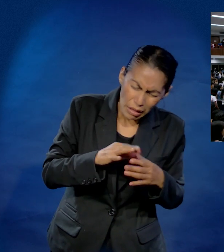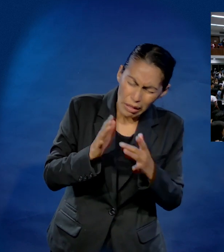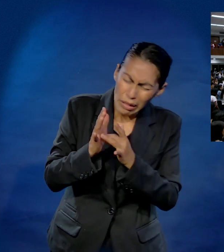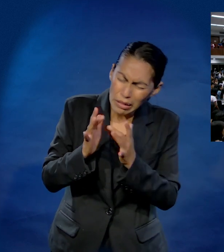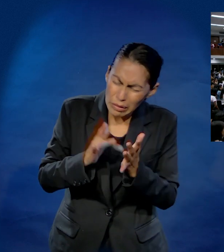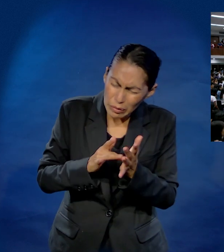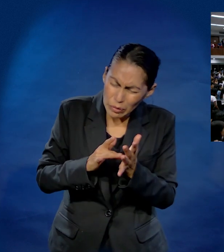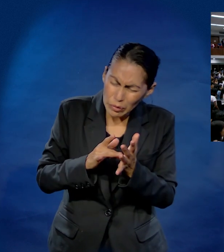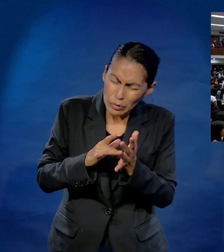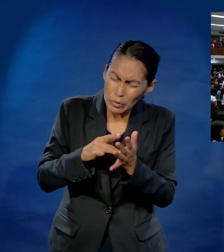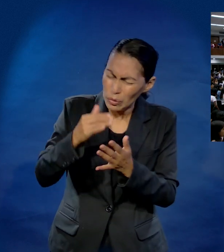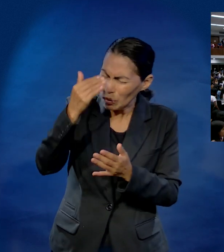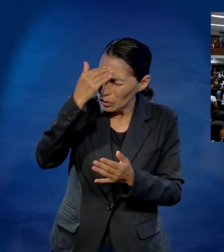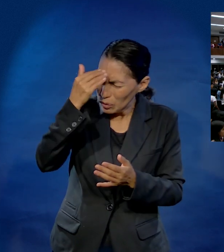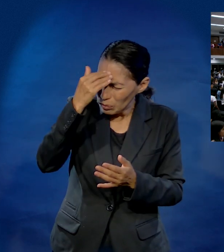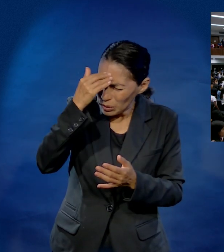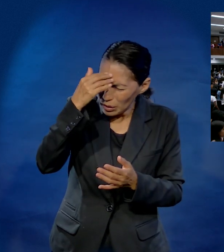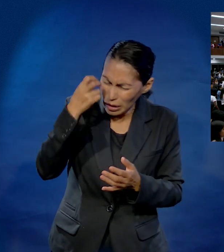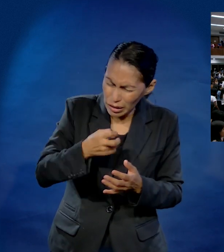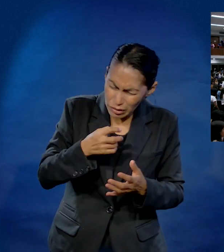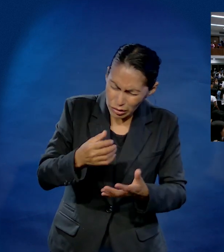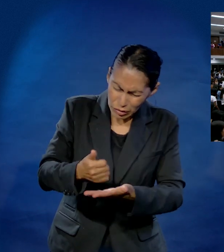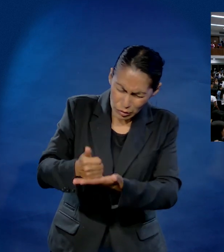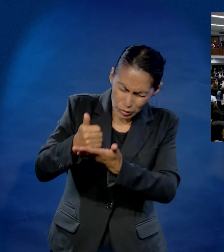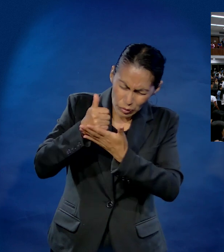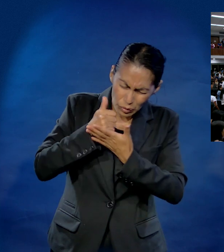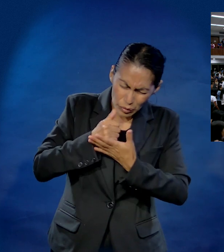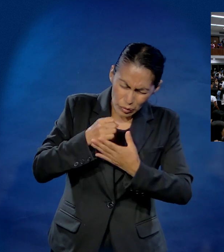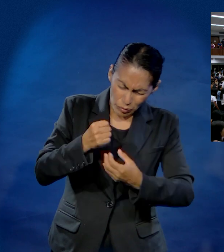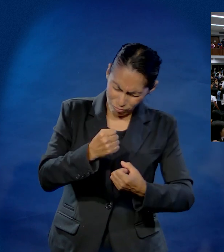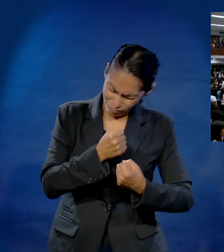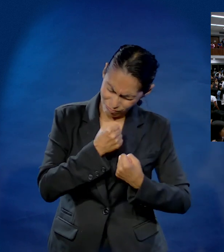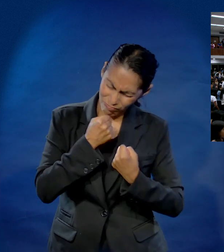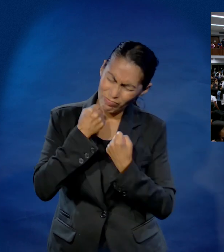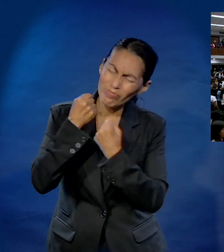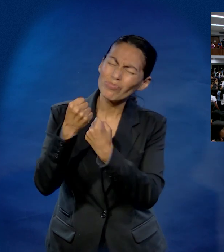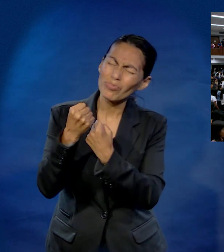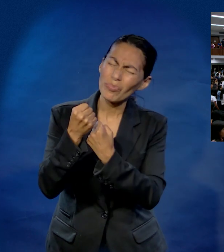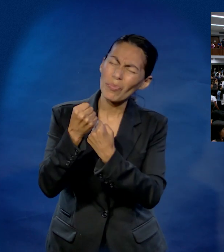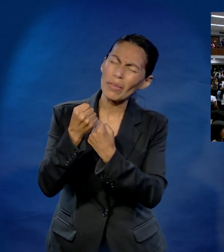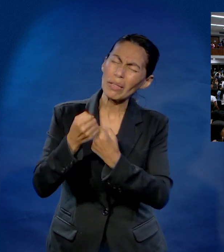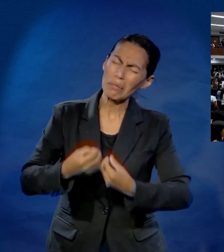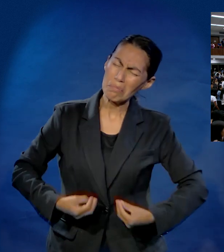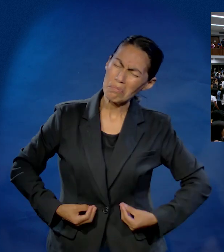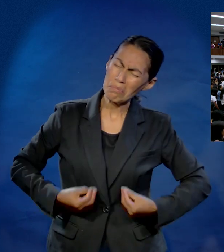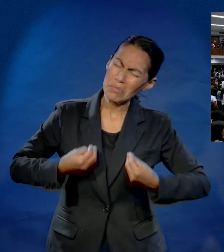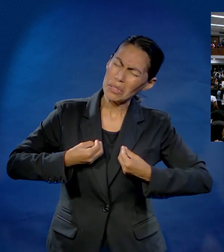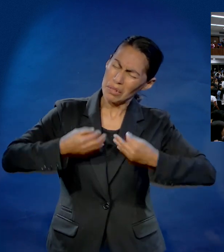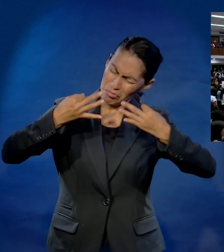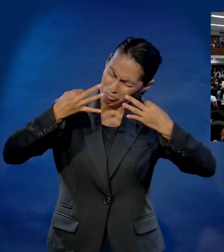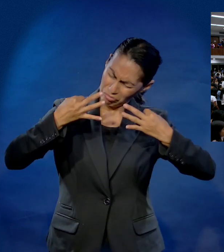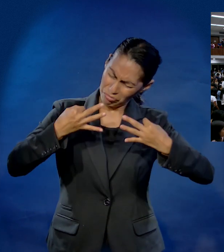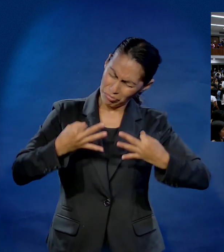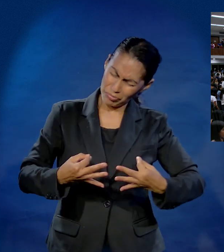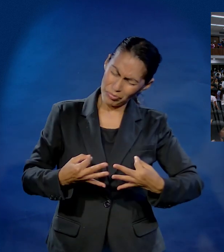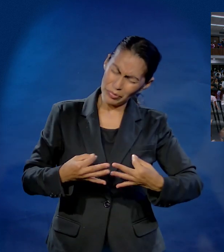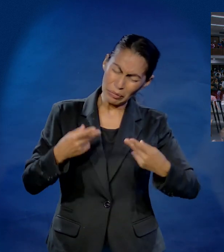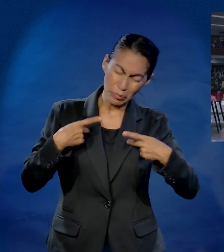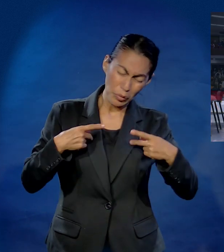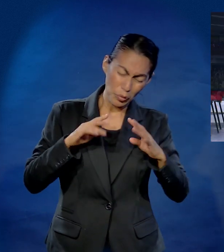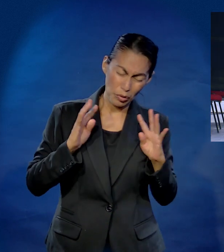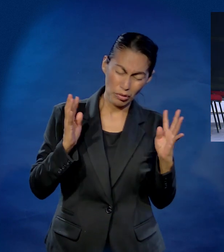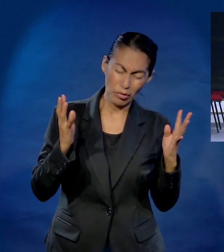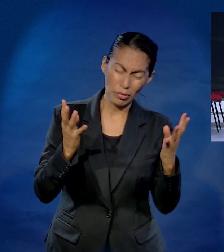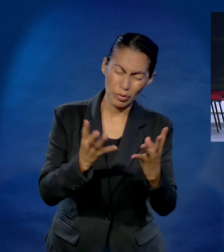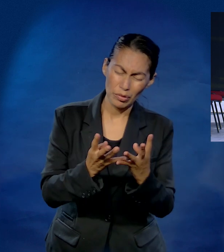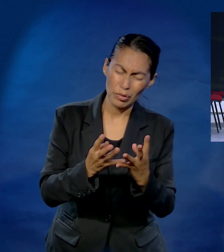que la levadura ahora es un pan que nos sustenta y que ese tesoro escondido ahora enriquece nuestras vidas y la de